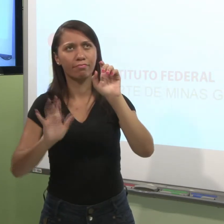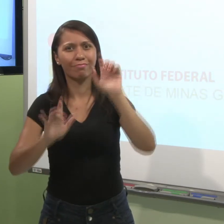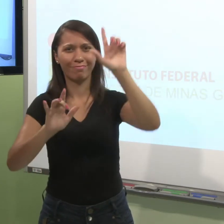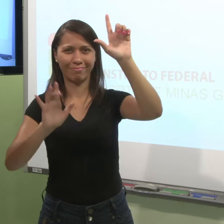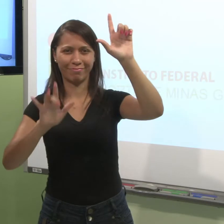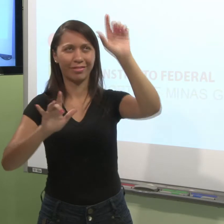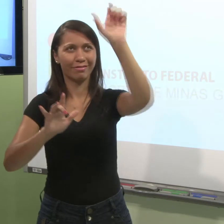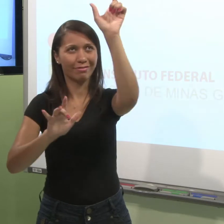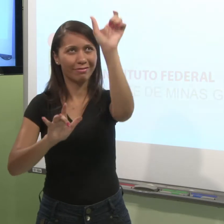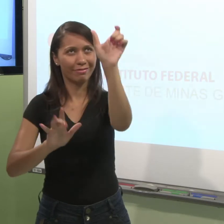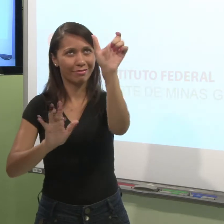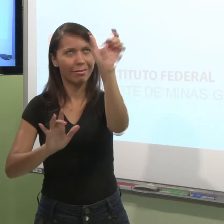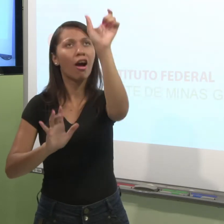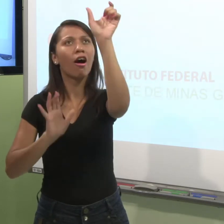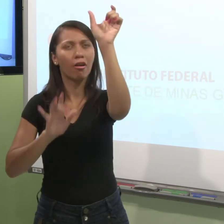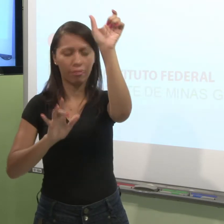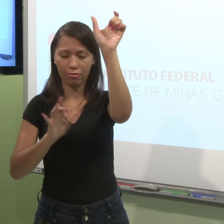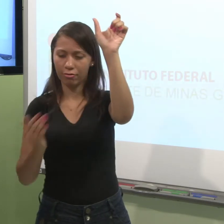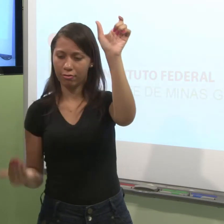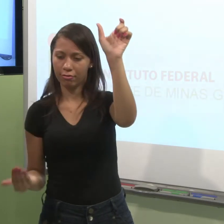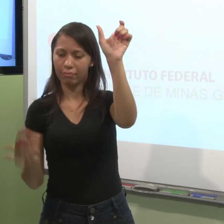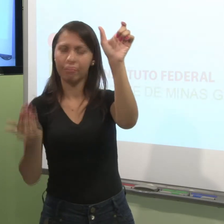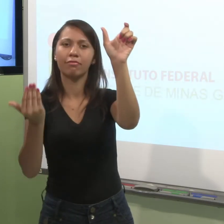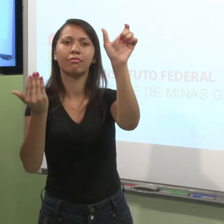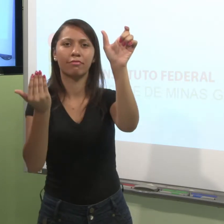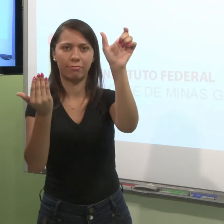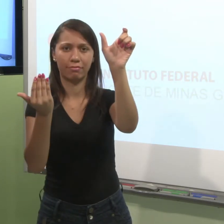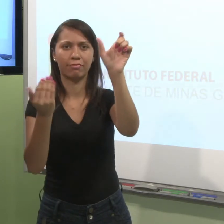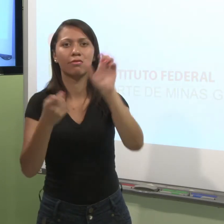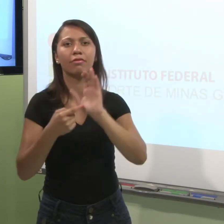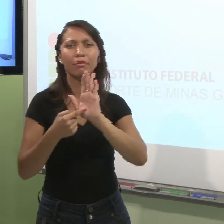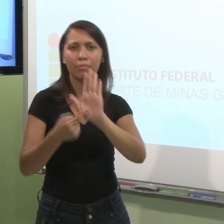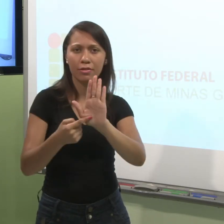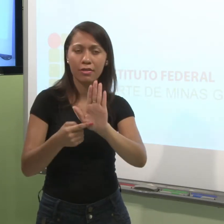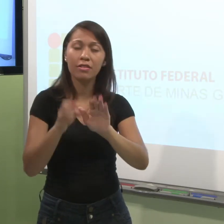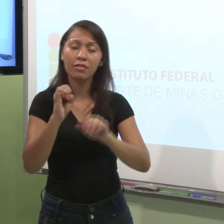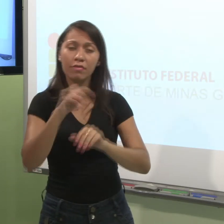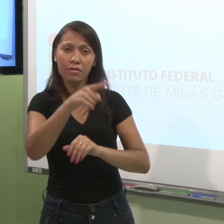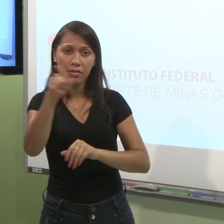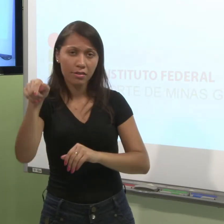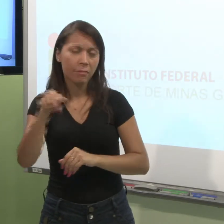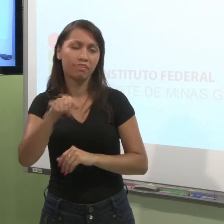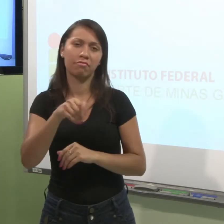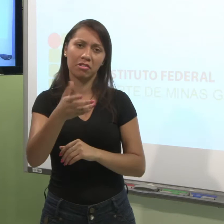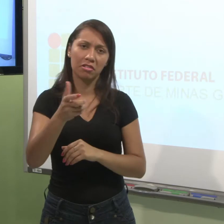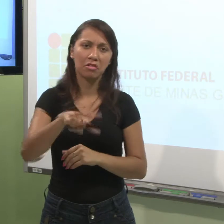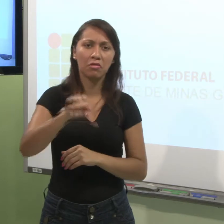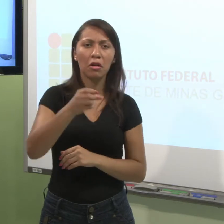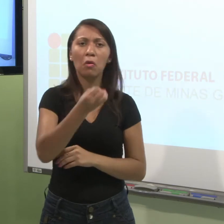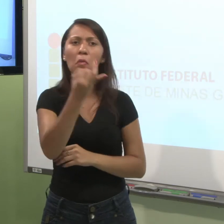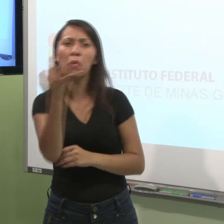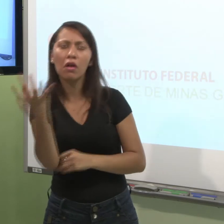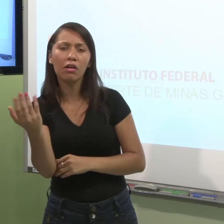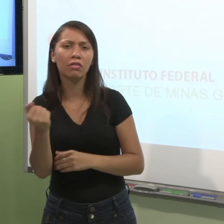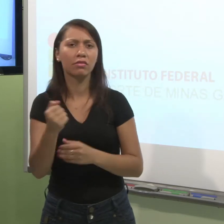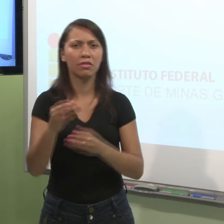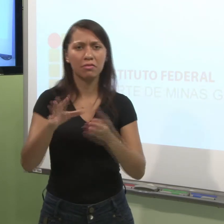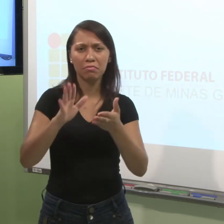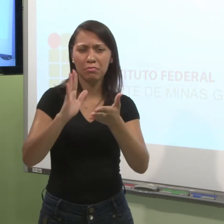irá aparecer uma janela na tela do seu computador para que vocês selecionem o número de cópias que querem imprimir